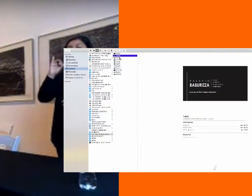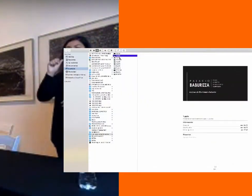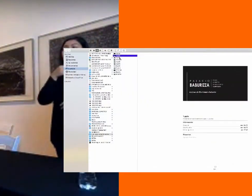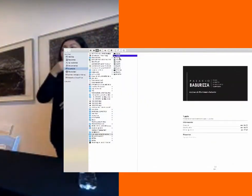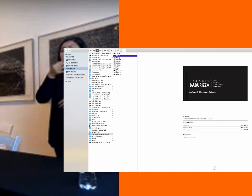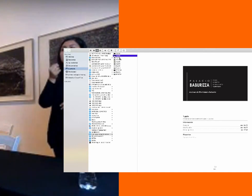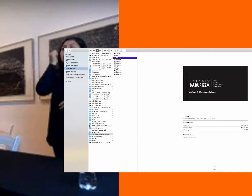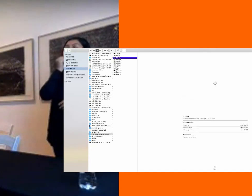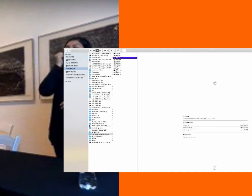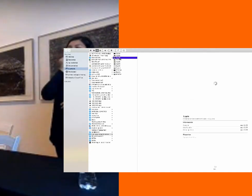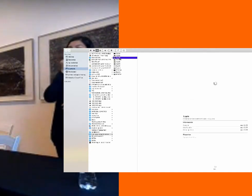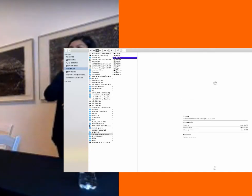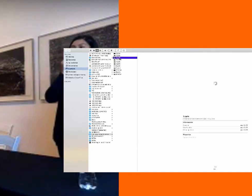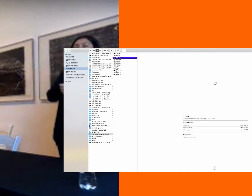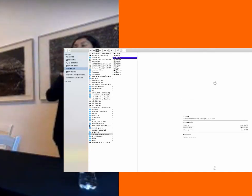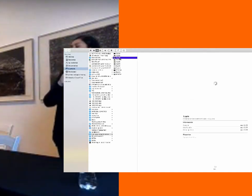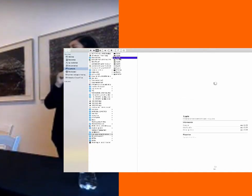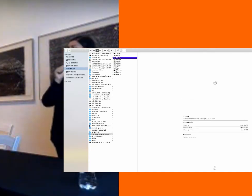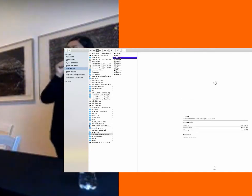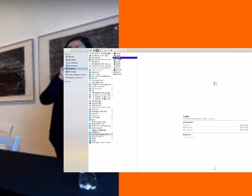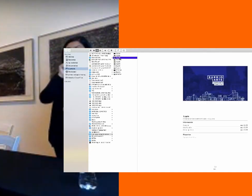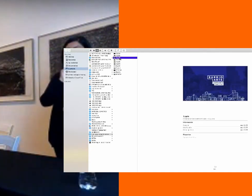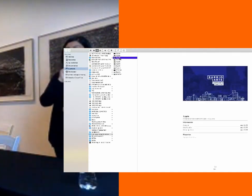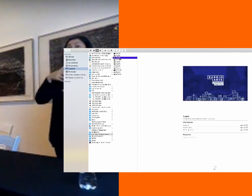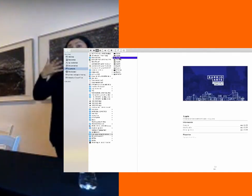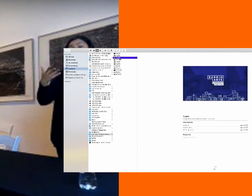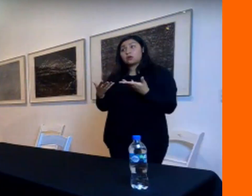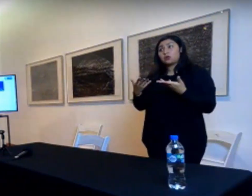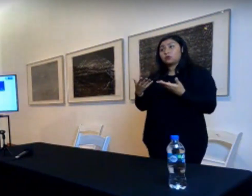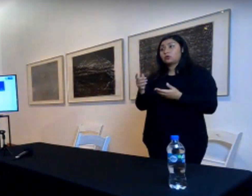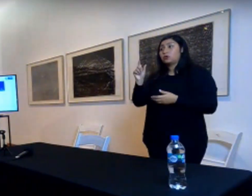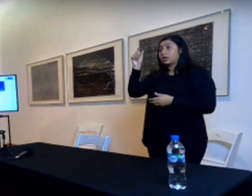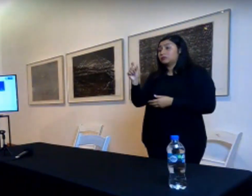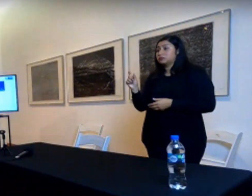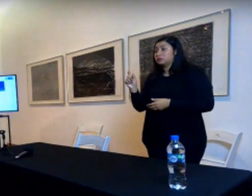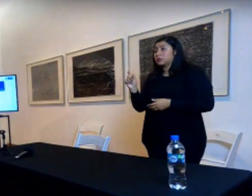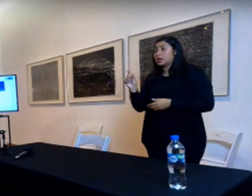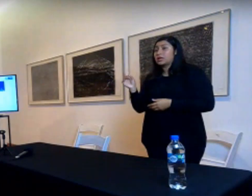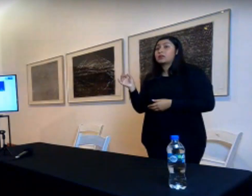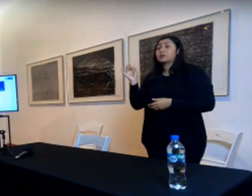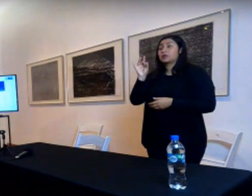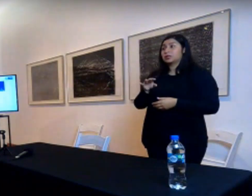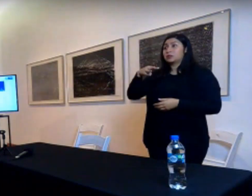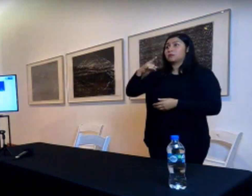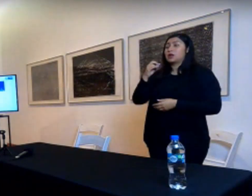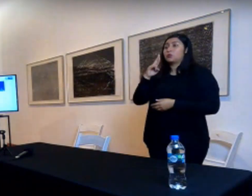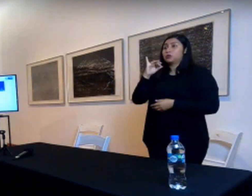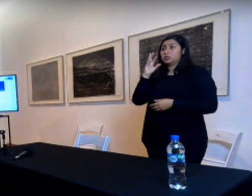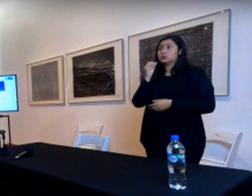puede quedar fuera en ningún caso, ¿ya? Ahora invitamos a Mauricio Martínez y David